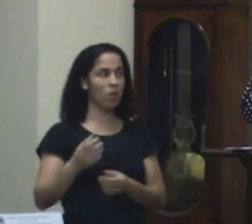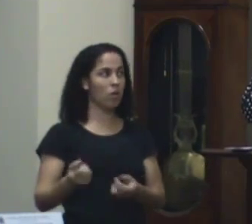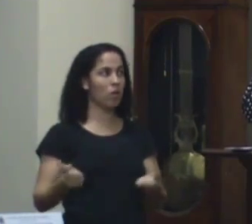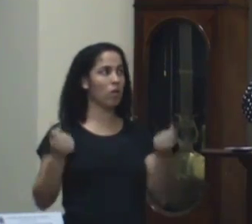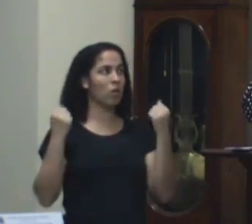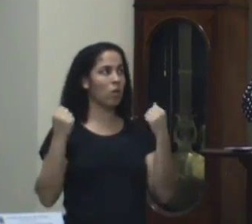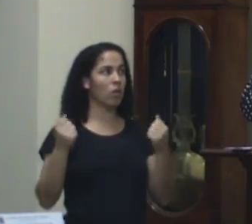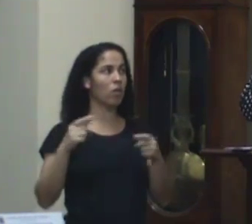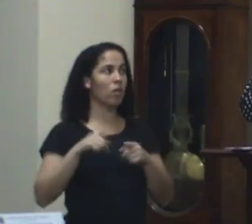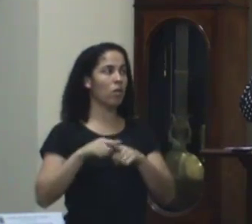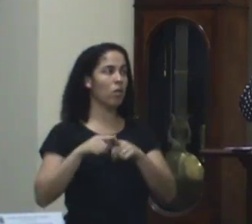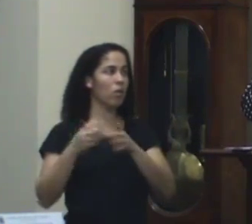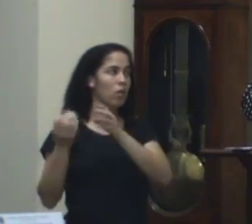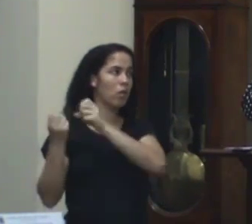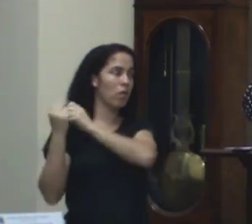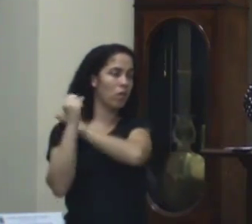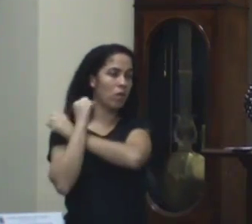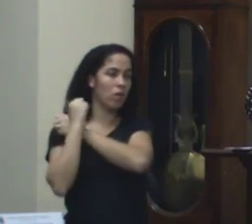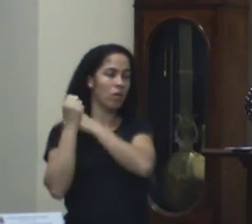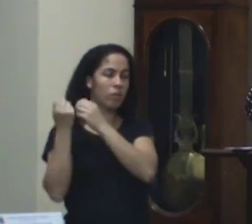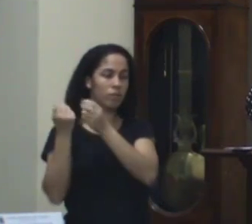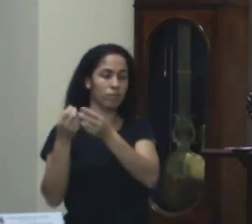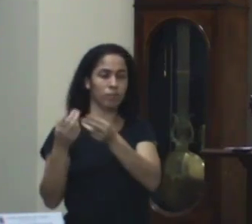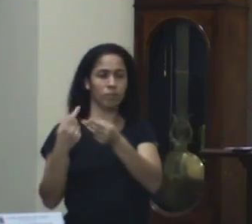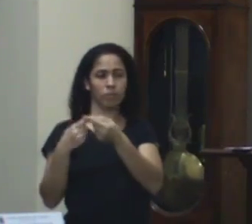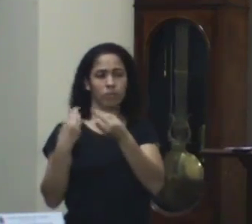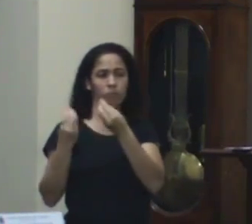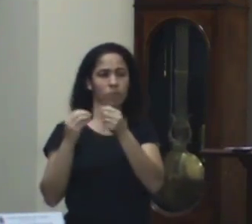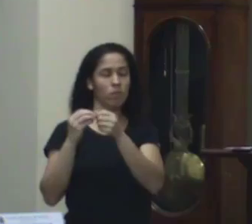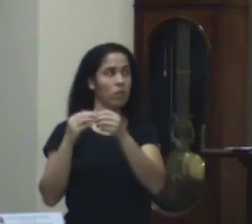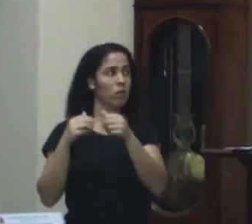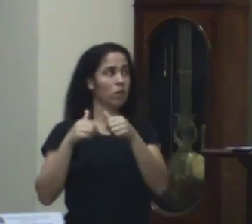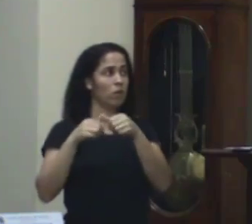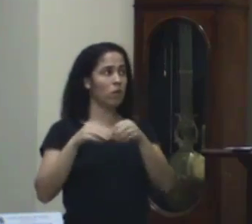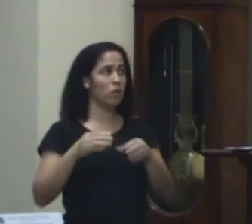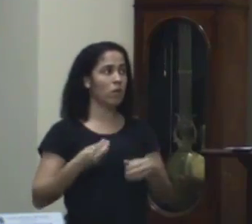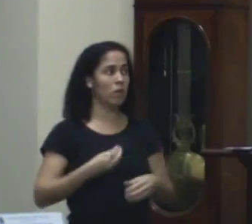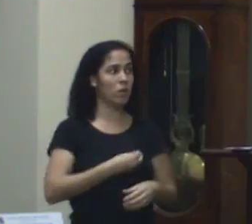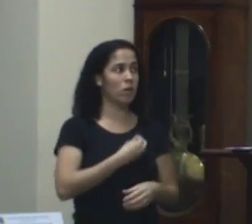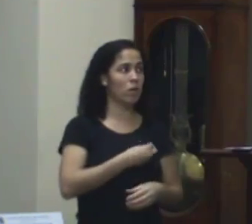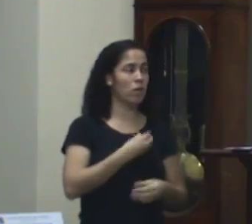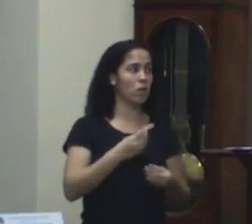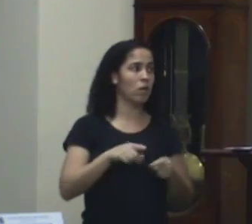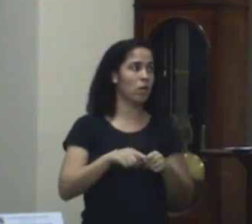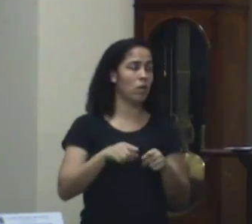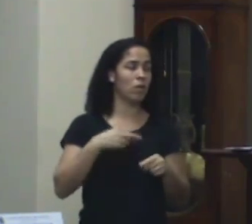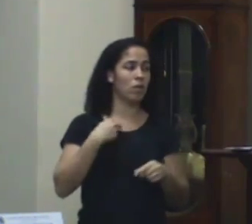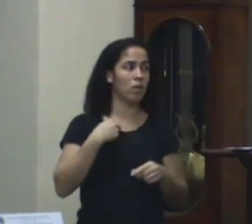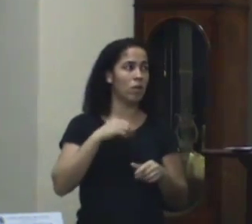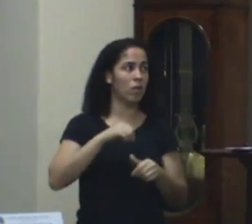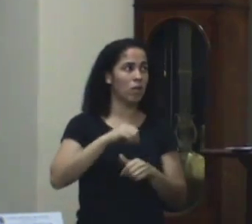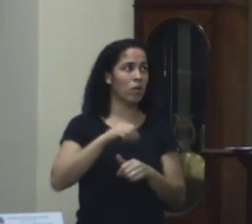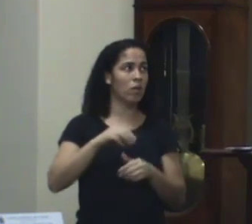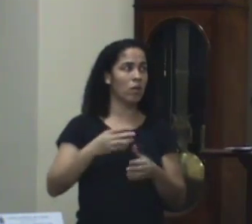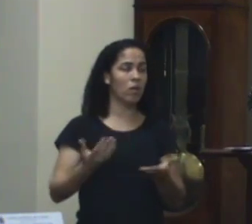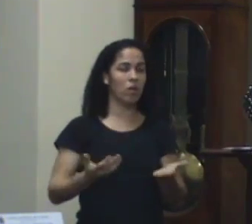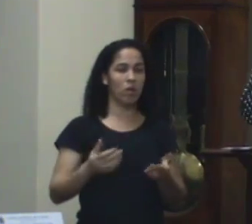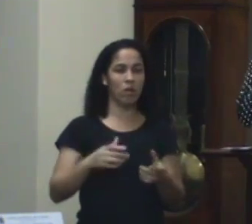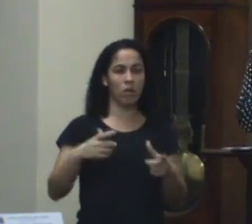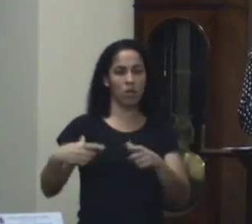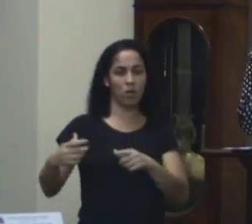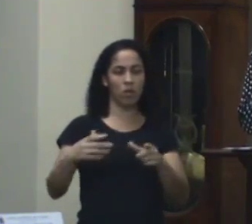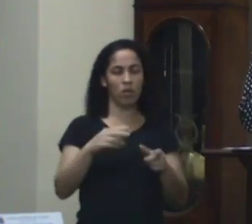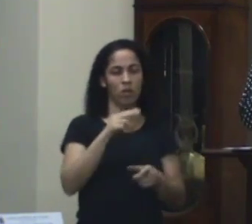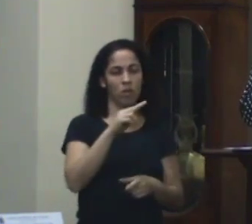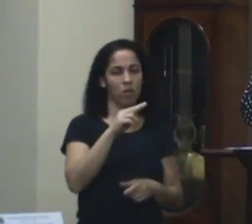é responsabilidade. Nós sabemos que ela teve presente na casa e disse que não poderia tornar aquilo como uma unidade